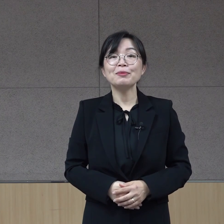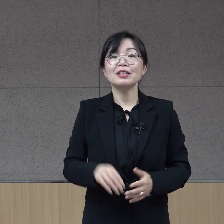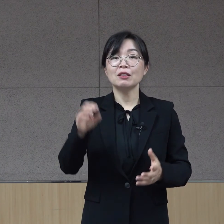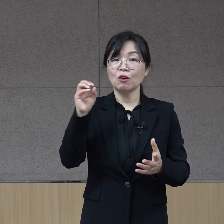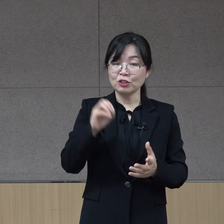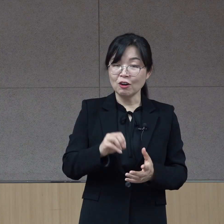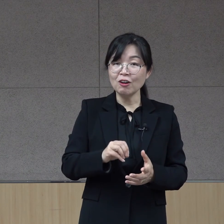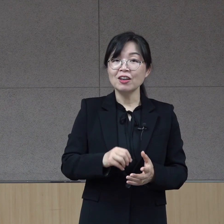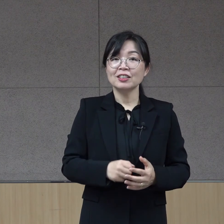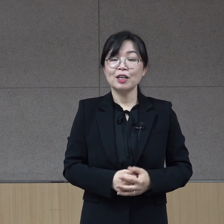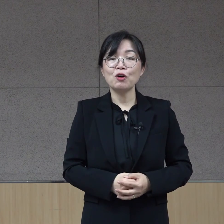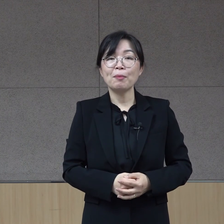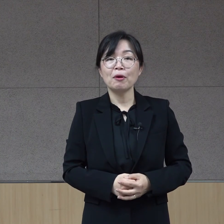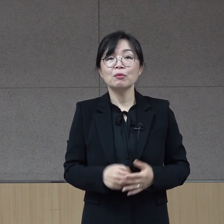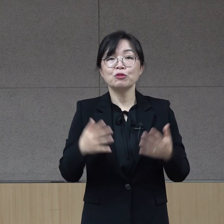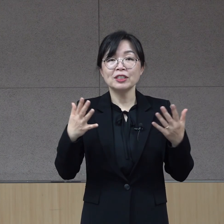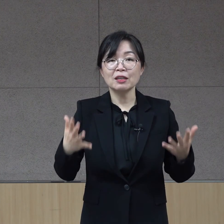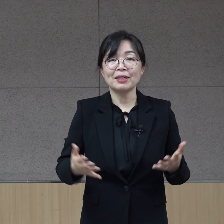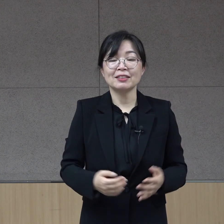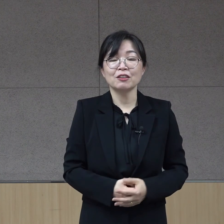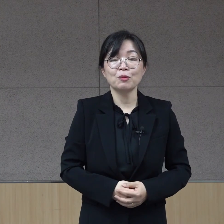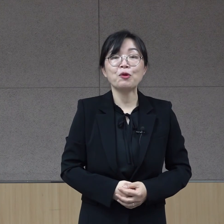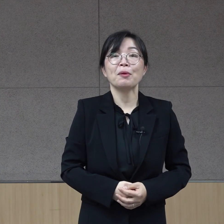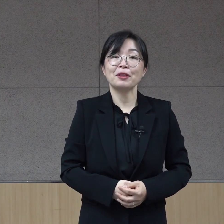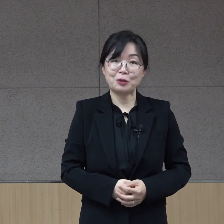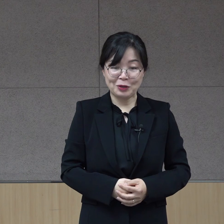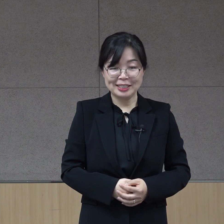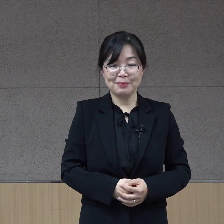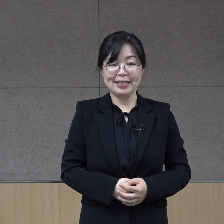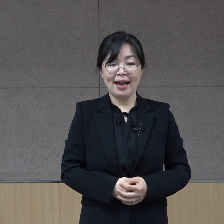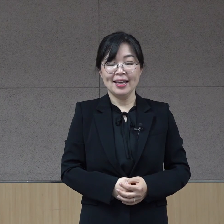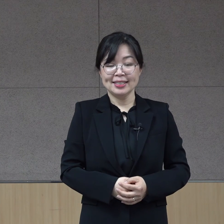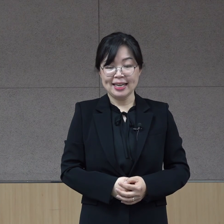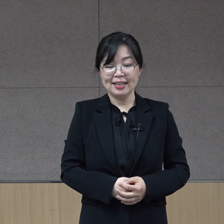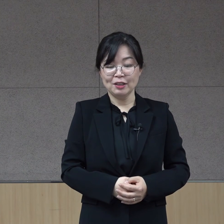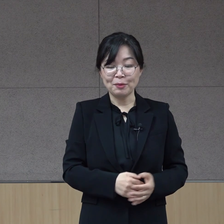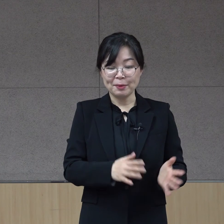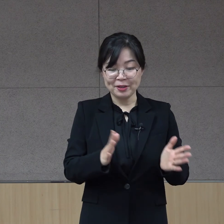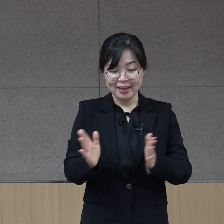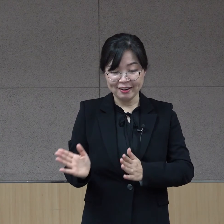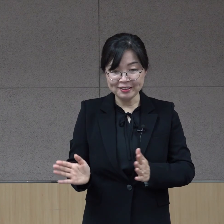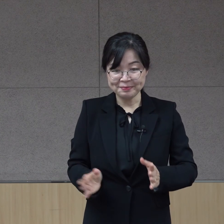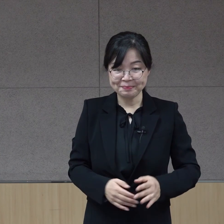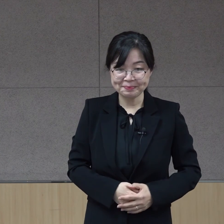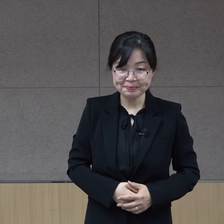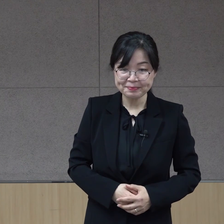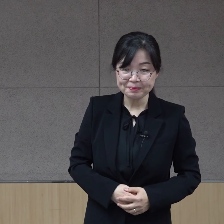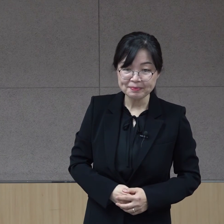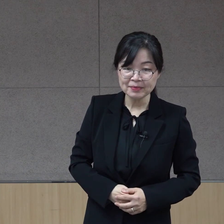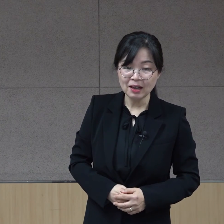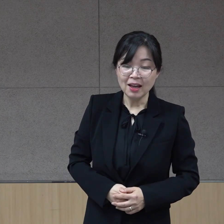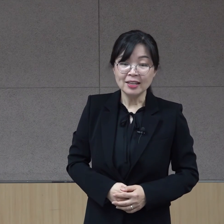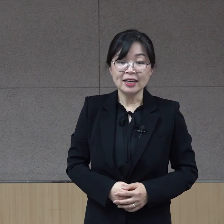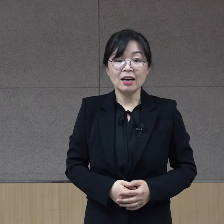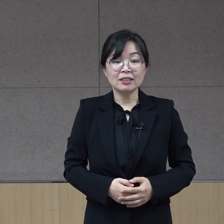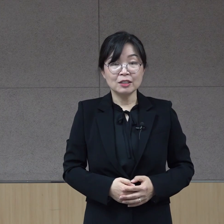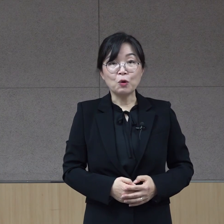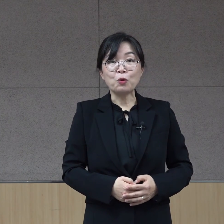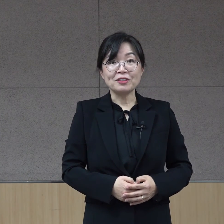취미를 넣어서 새로 한번 문장을 만들어서 표현하면 더 좋겠습니다. 자, 넘어가 볼게요. 자, 그리고